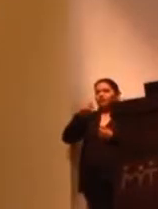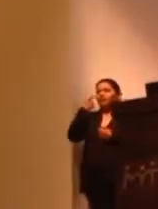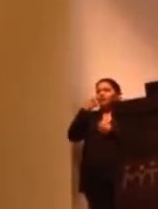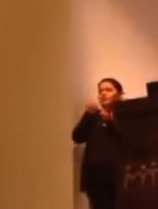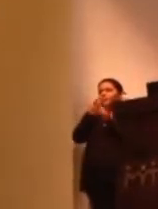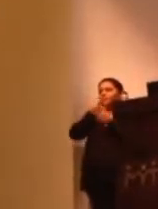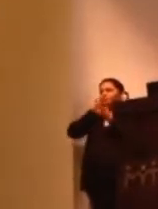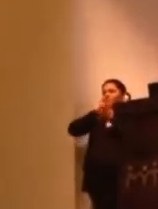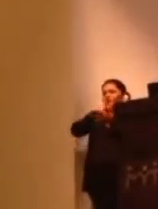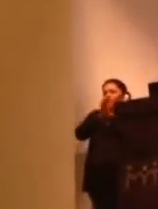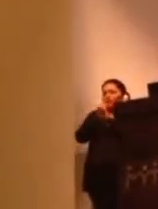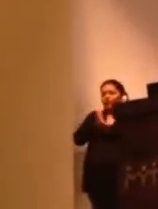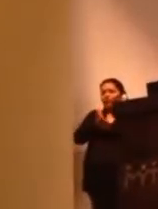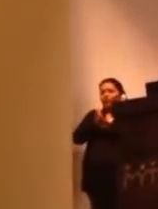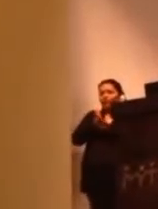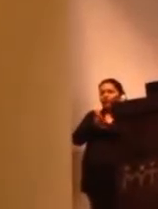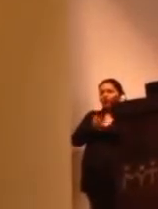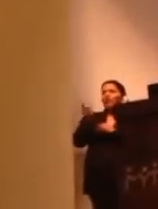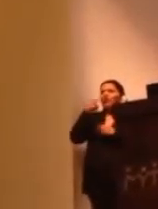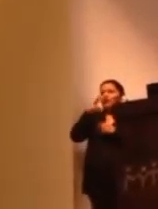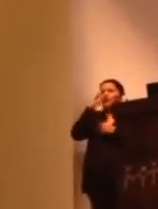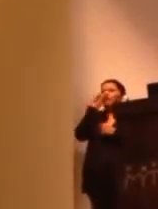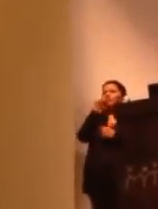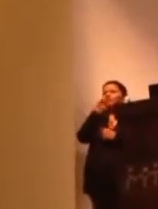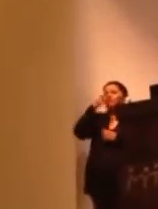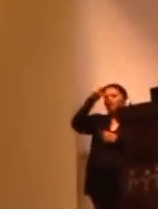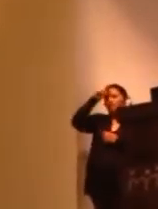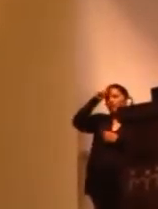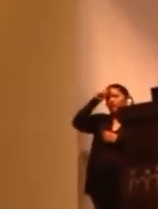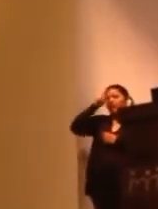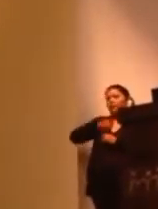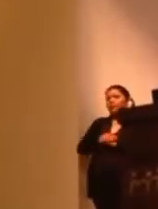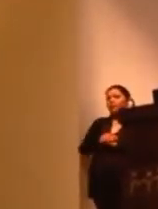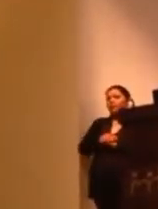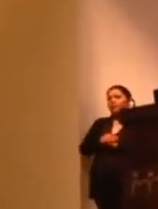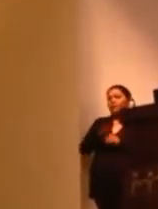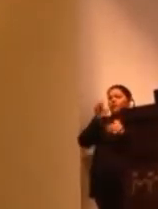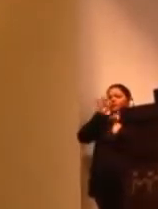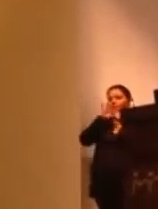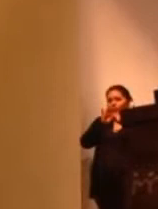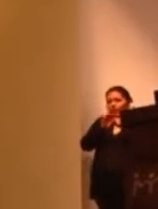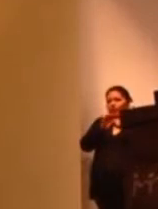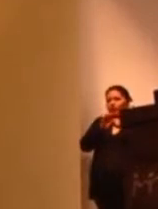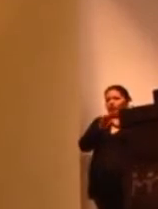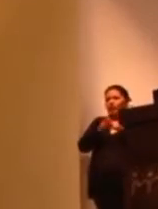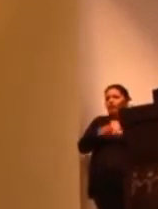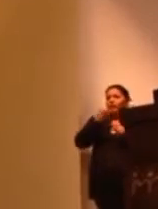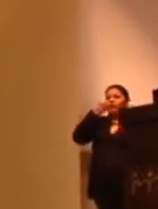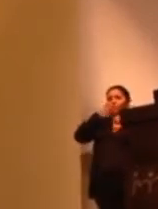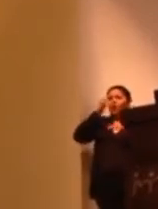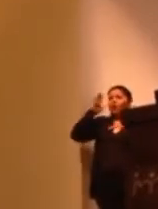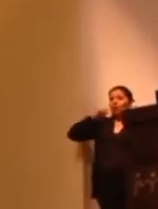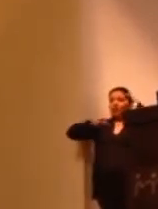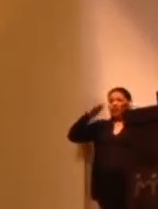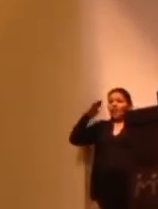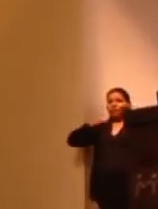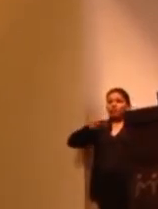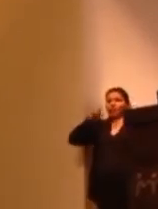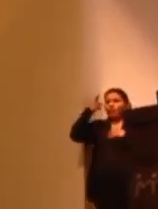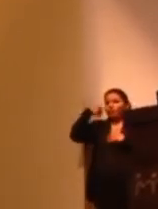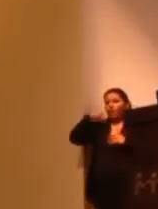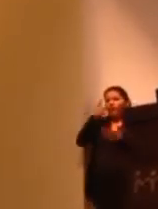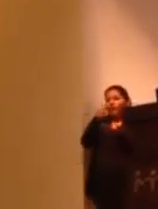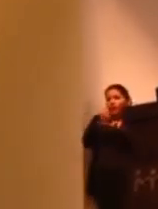esto del coeficiente intelectual. Si es un punto de referencia a veces para